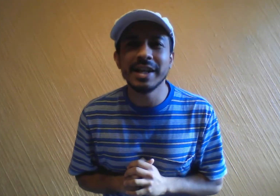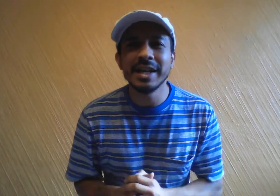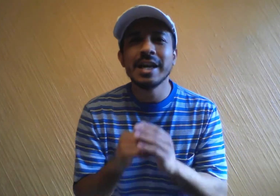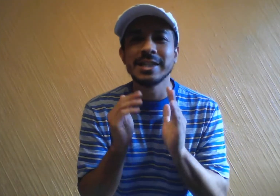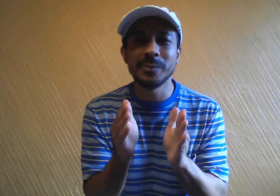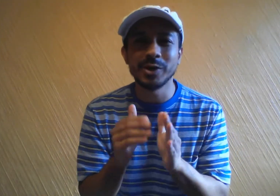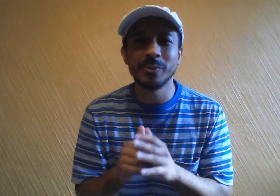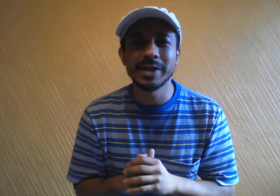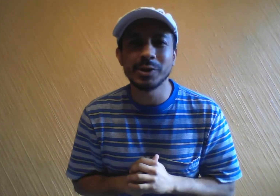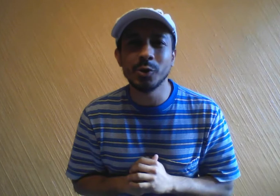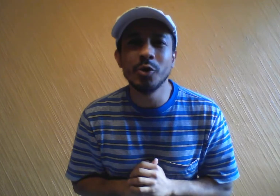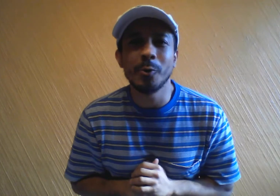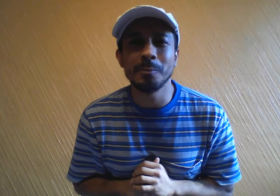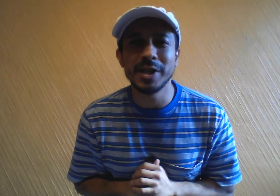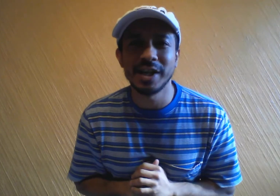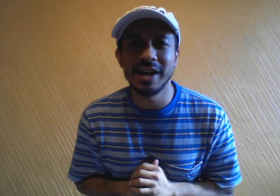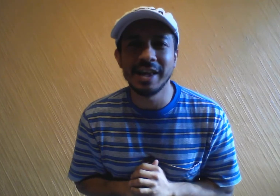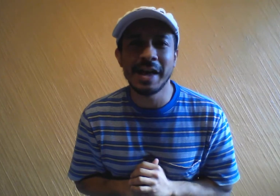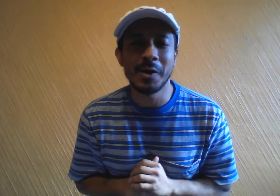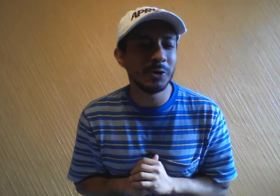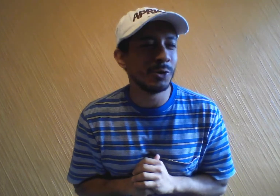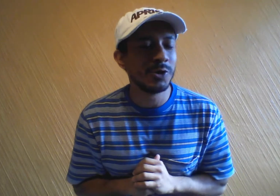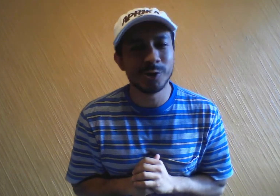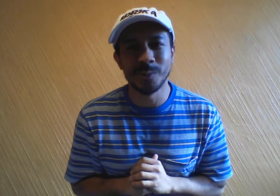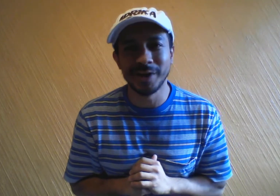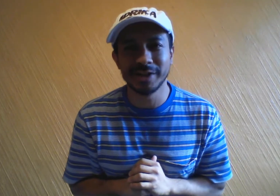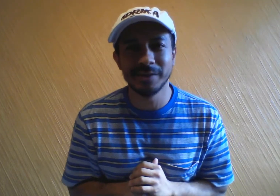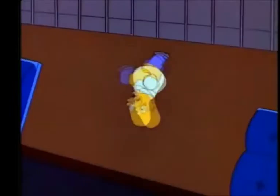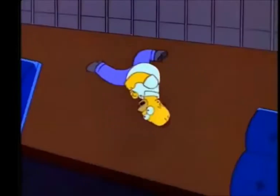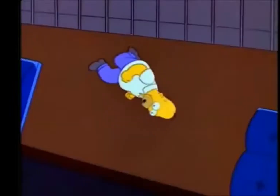manera: siempre tómate tu michelada o tu chocomilk.